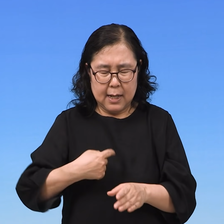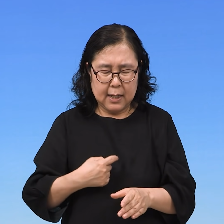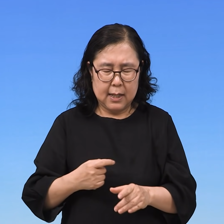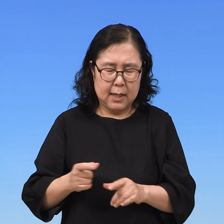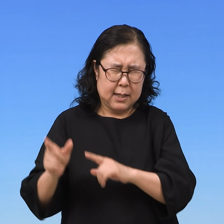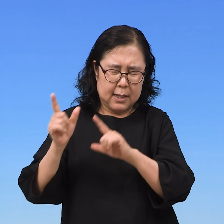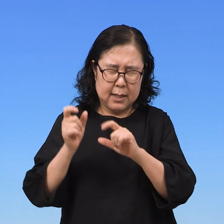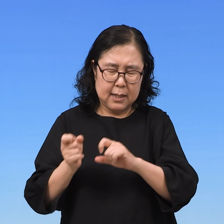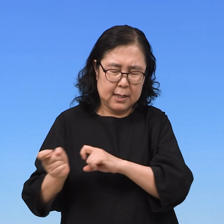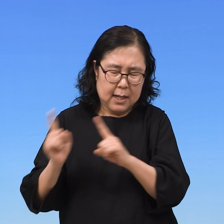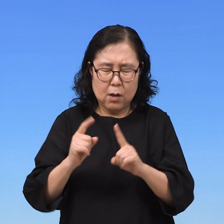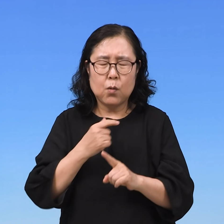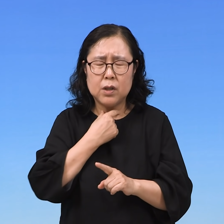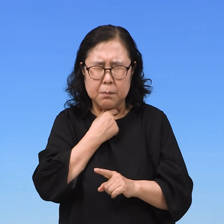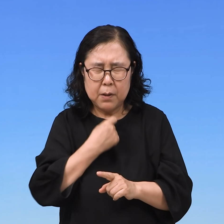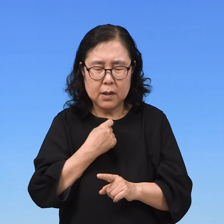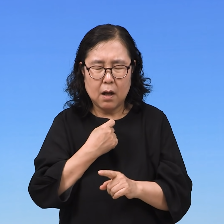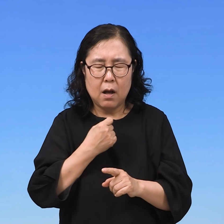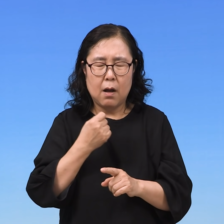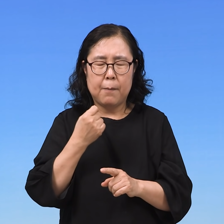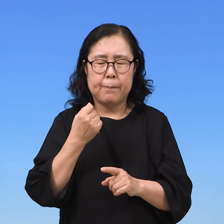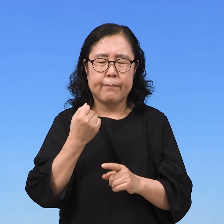자기 살겠다고 아내를